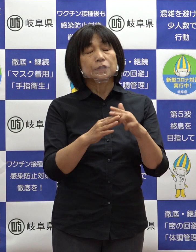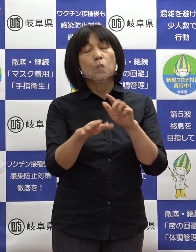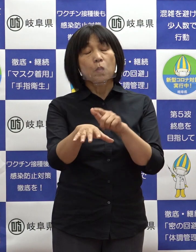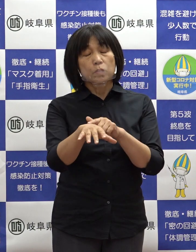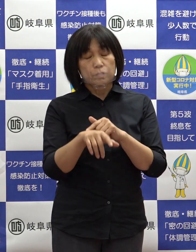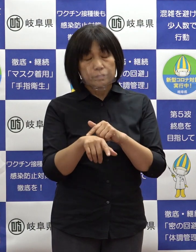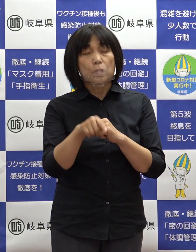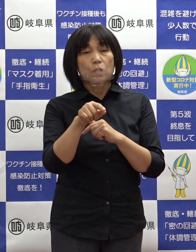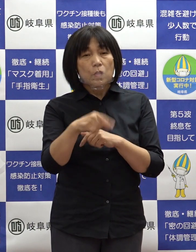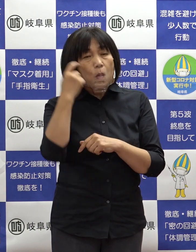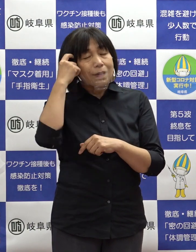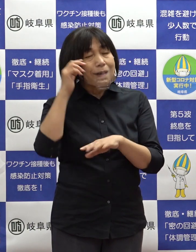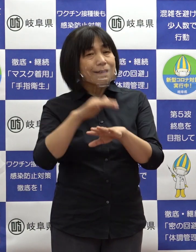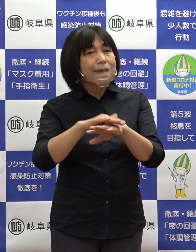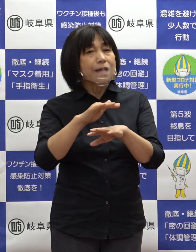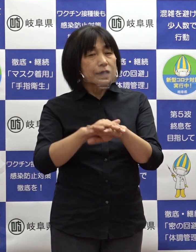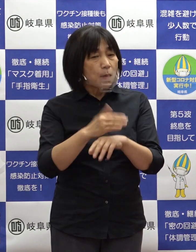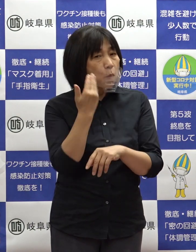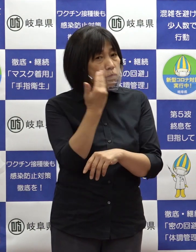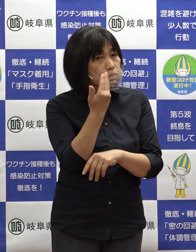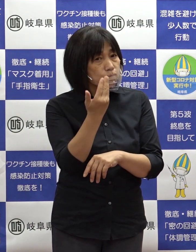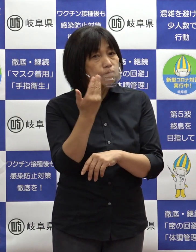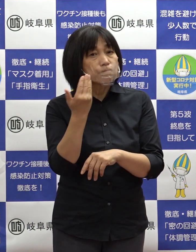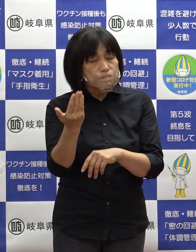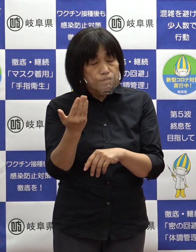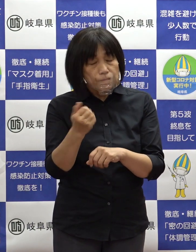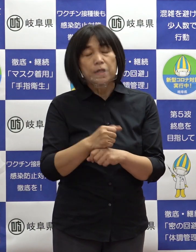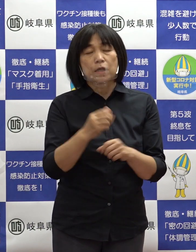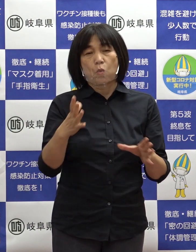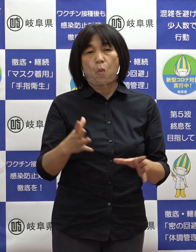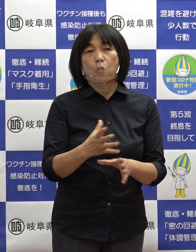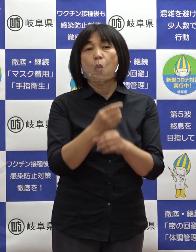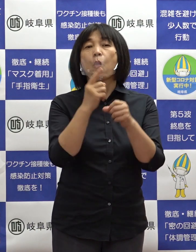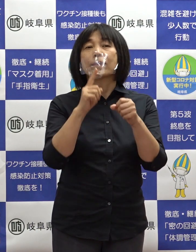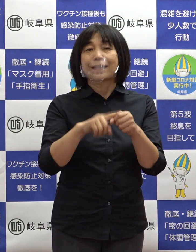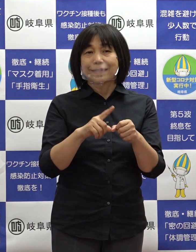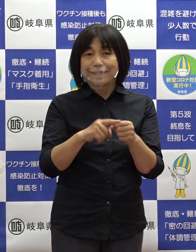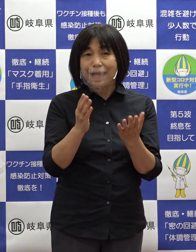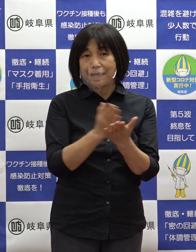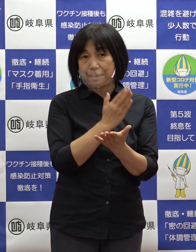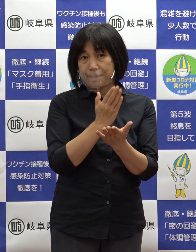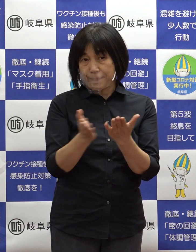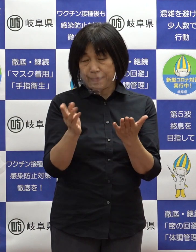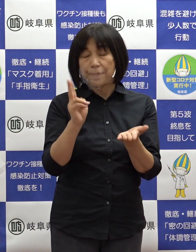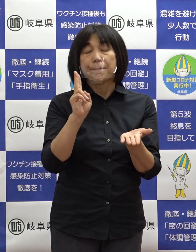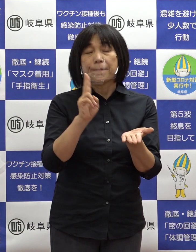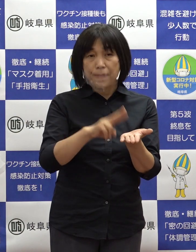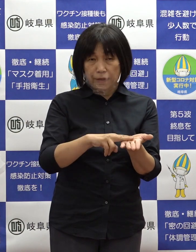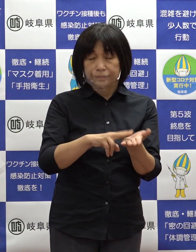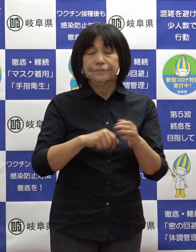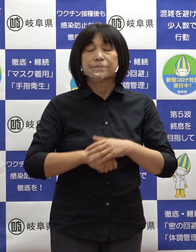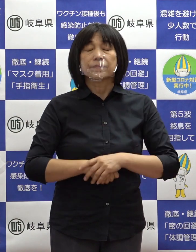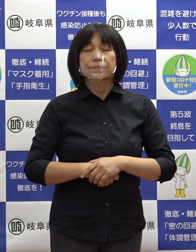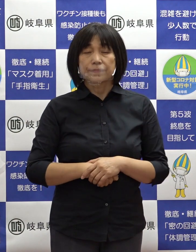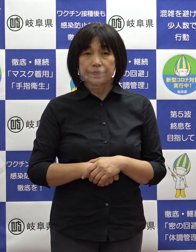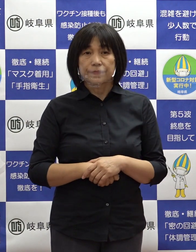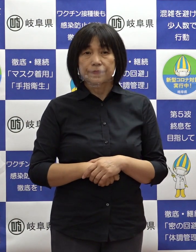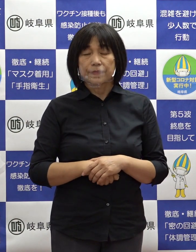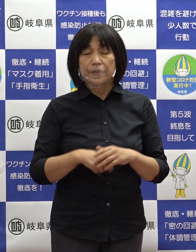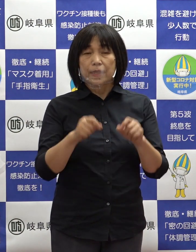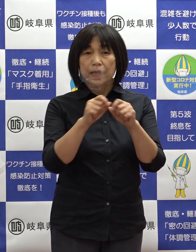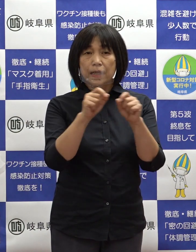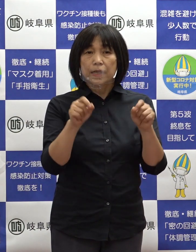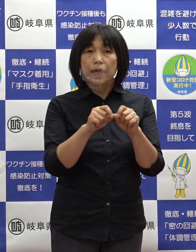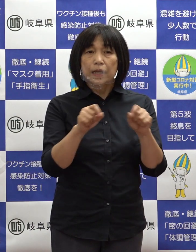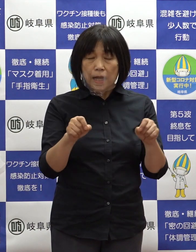別に伺って、そういったことから総合判断をして決めさせていただいたということでありますが、結果的には